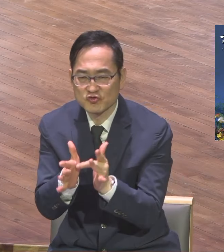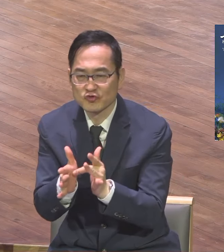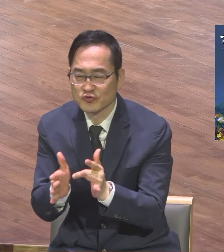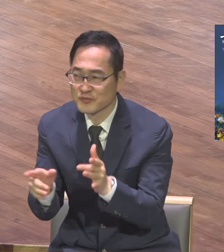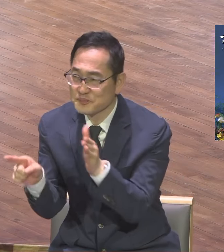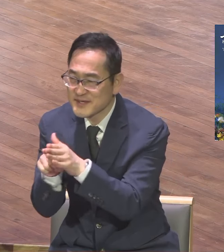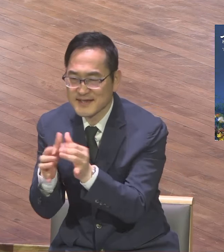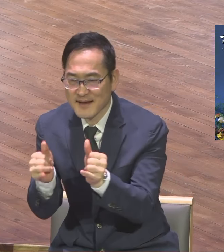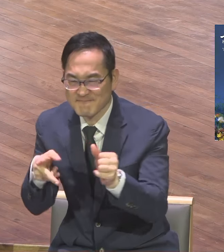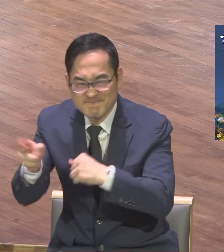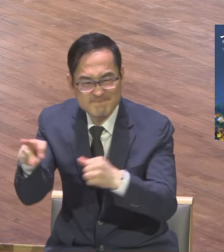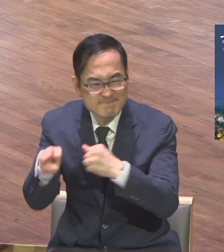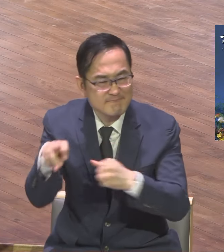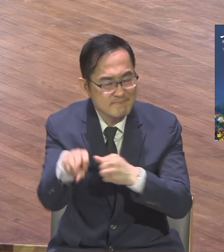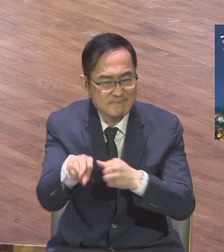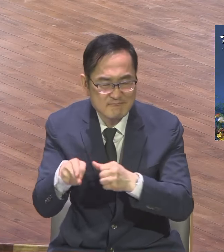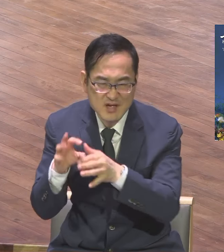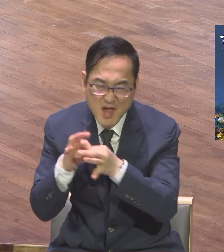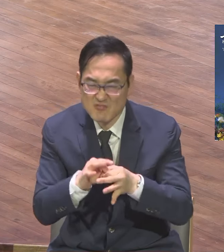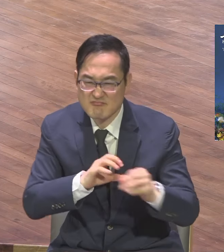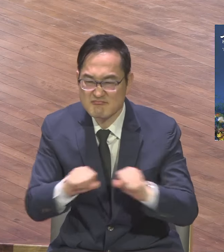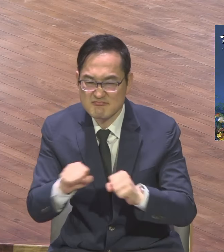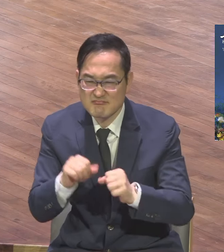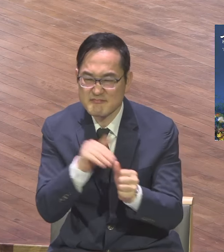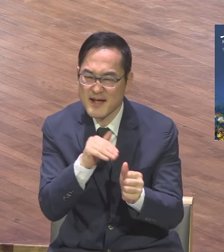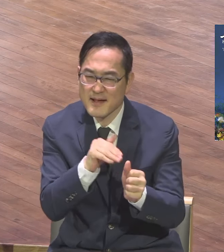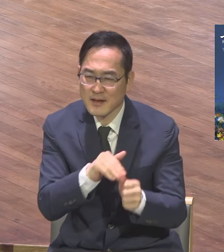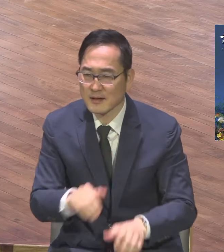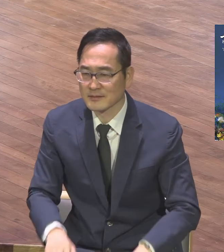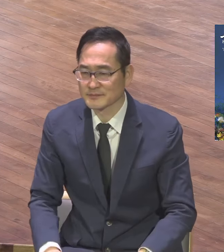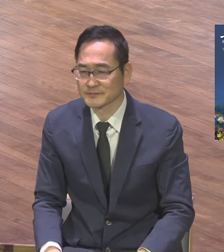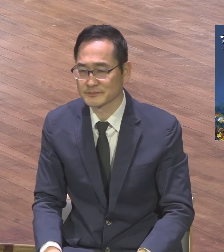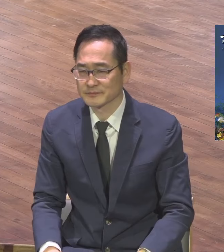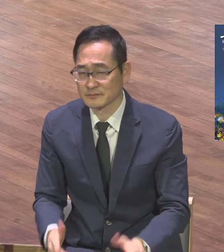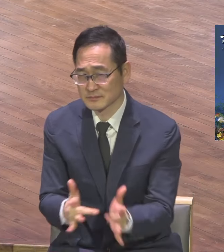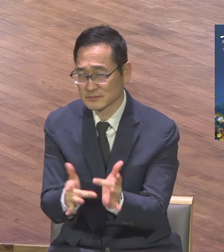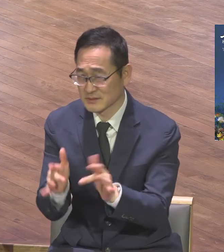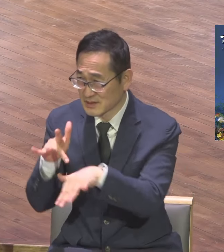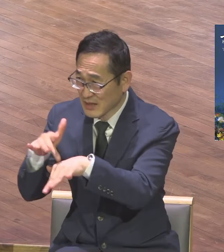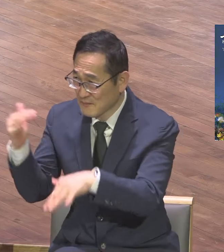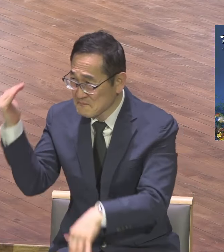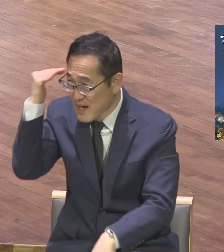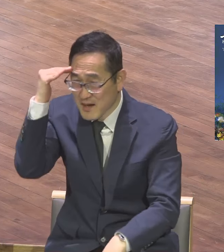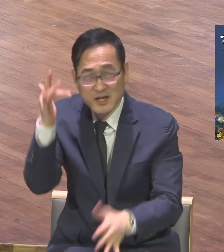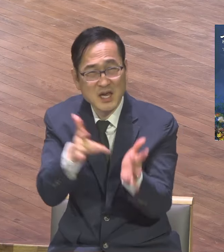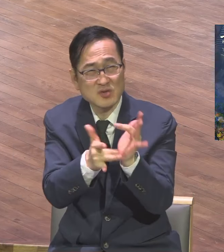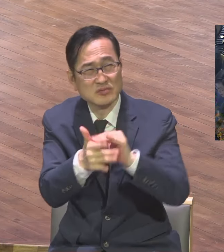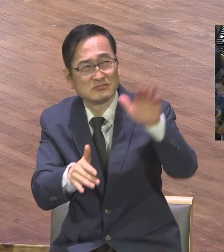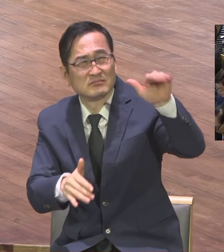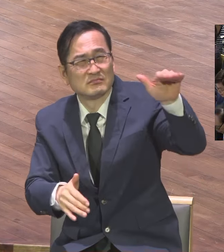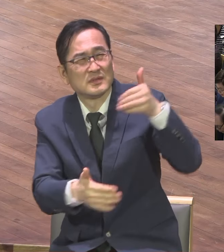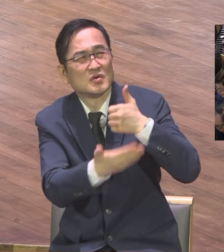대언자 예수 그리스도 이름 부르면 그야말로 사단은 맥을 못 준다.